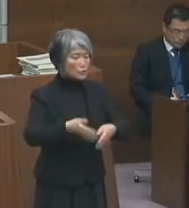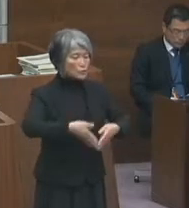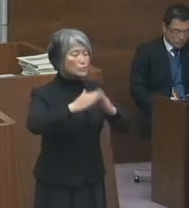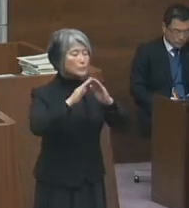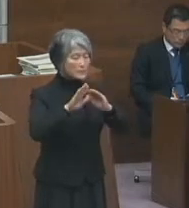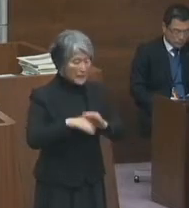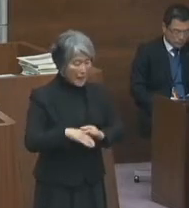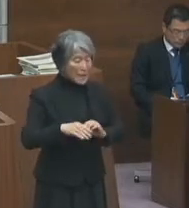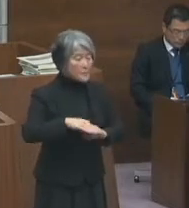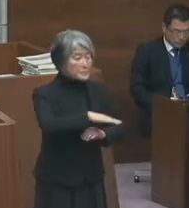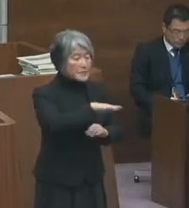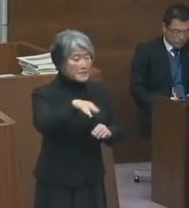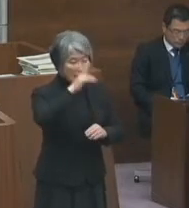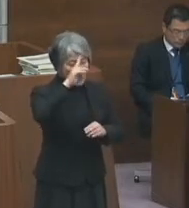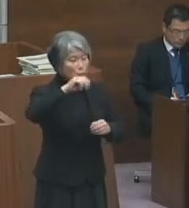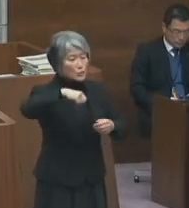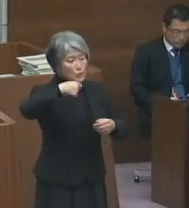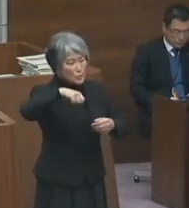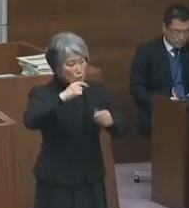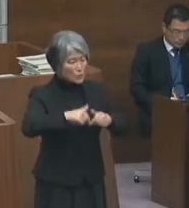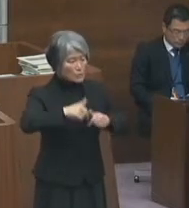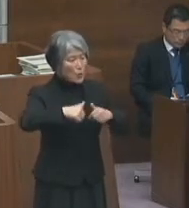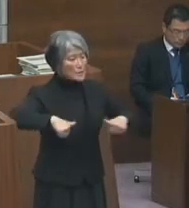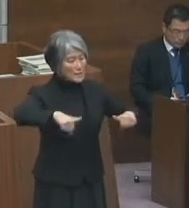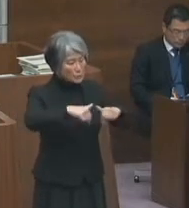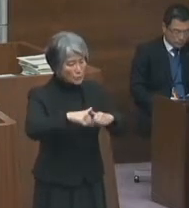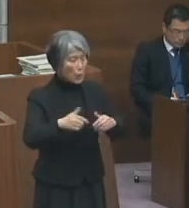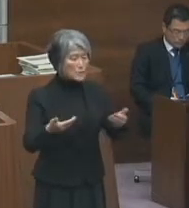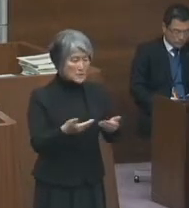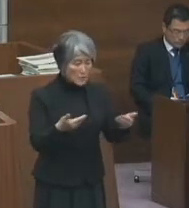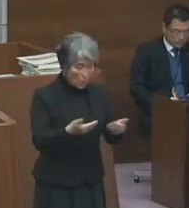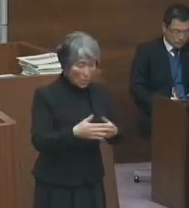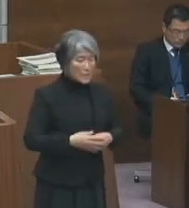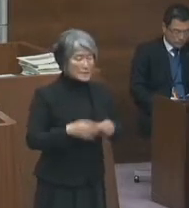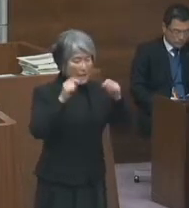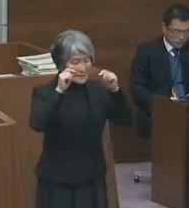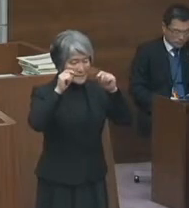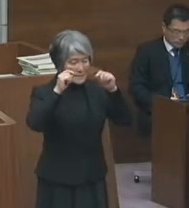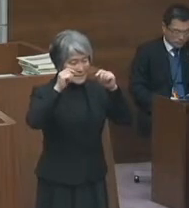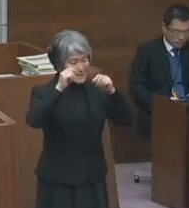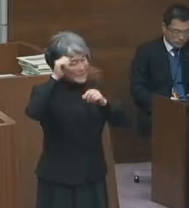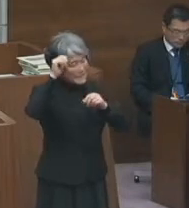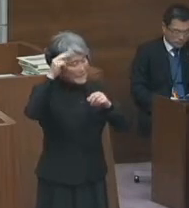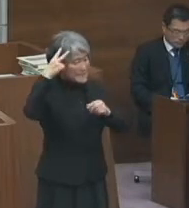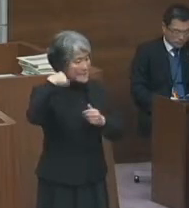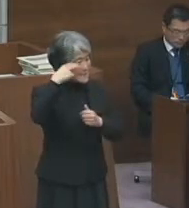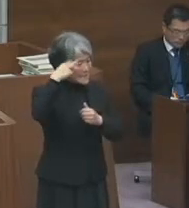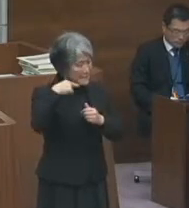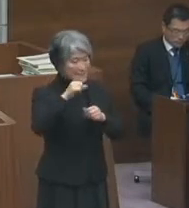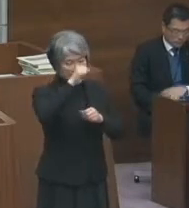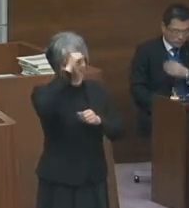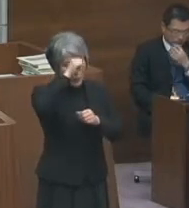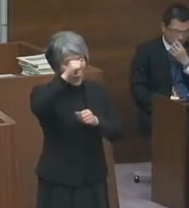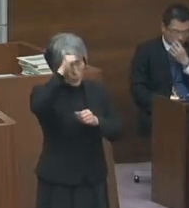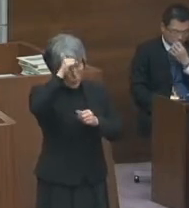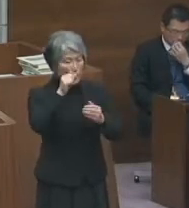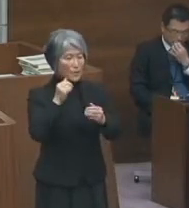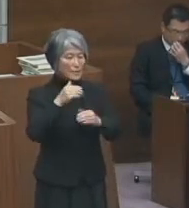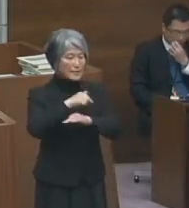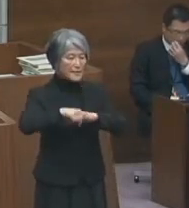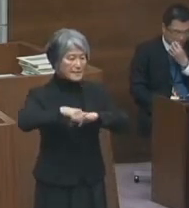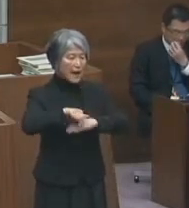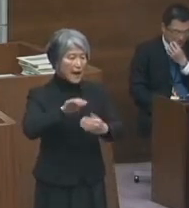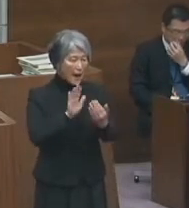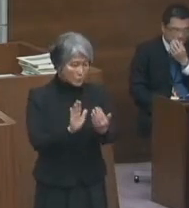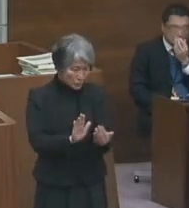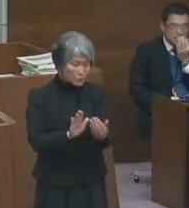食プロジェクト事業や、認知症診断にかかる費用を助成する認知症の早期支援事業など、他